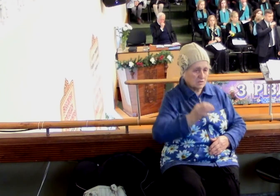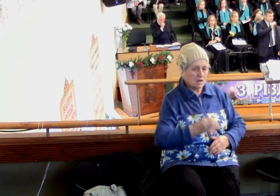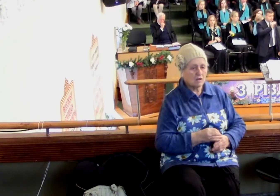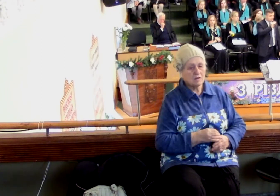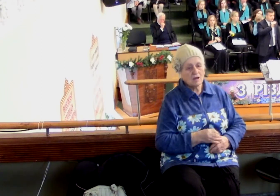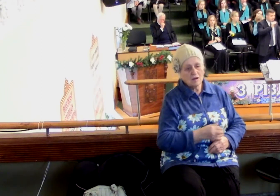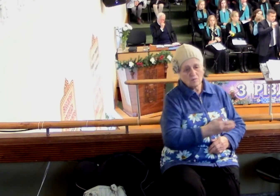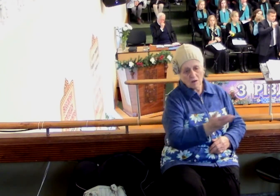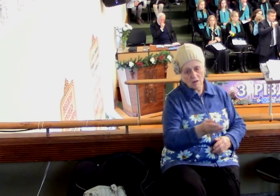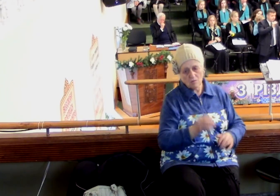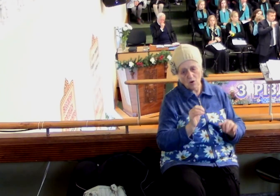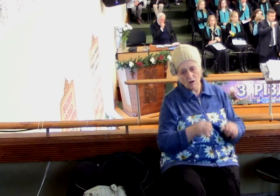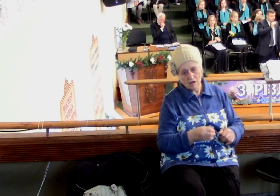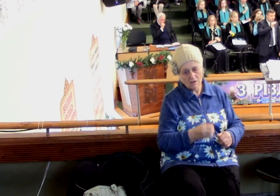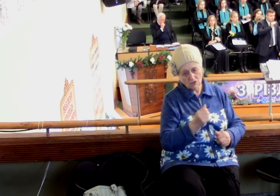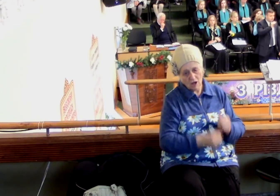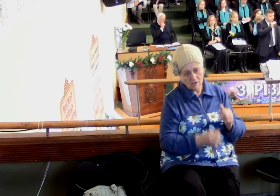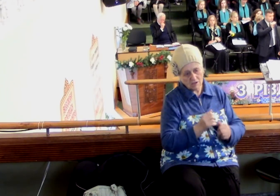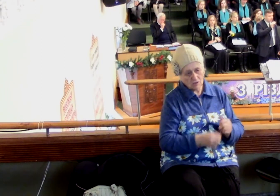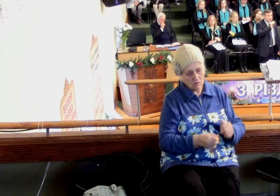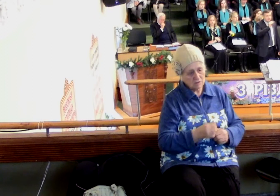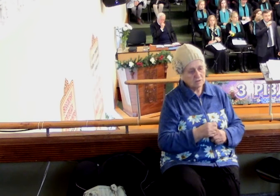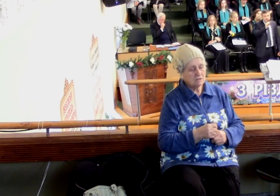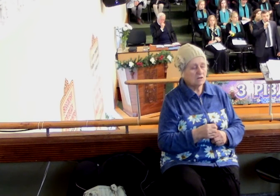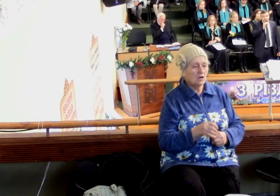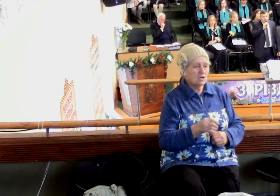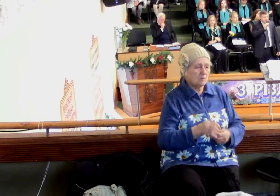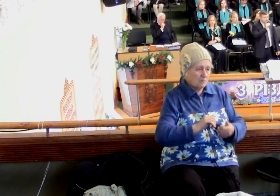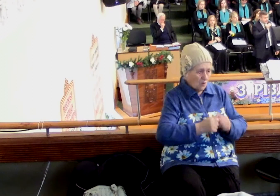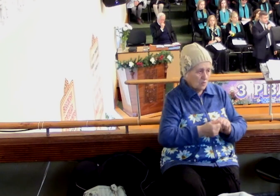мы чаще, помнить, что Ты пришел для